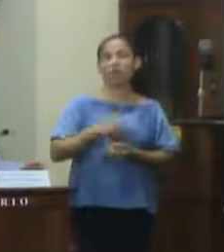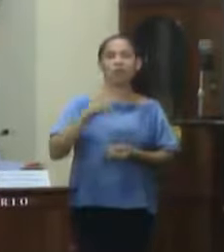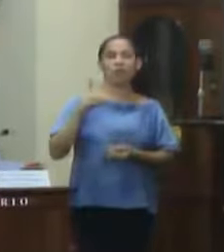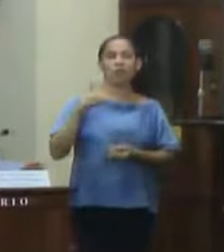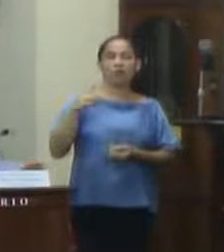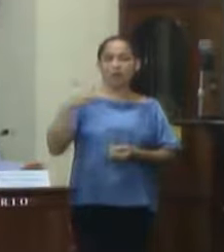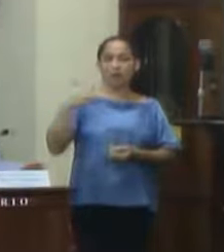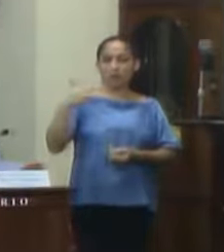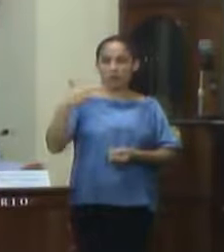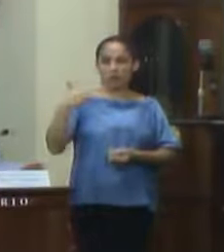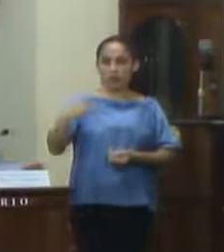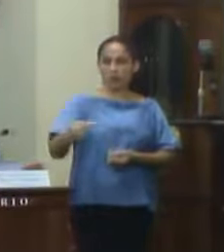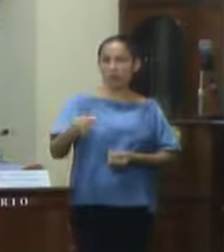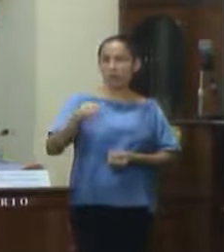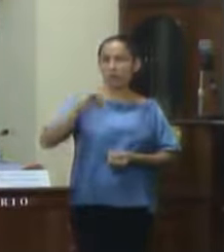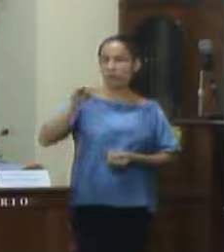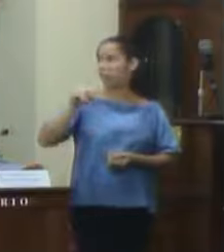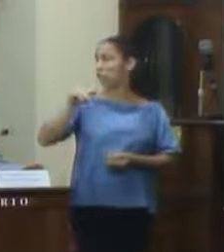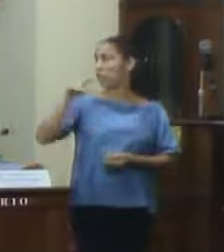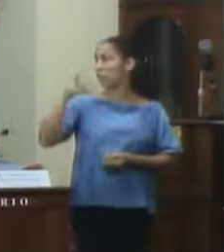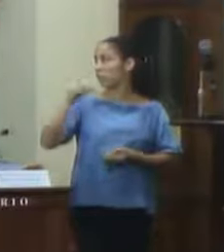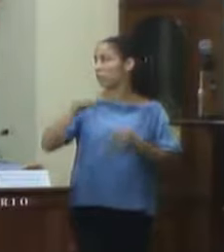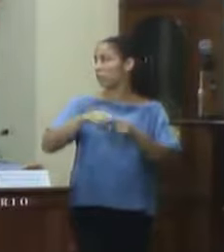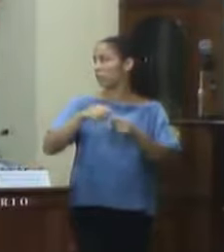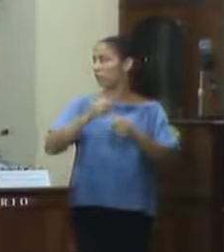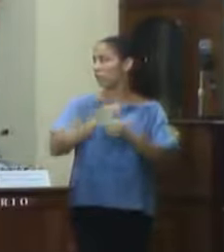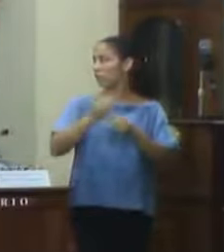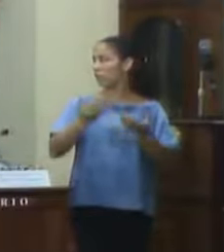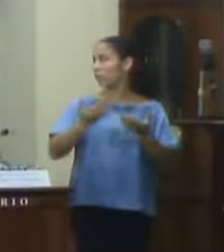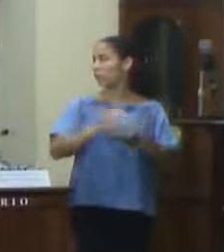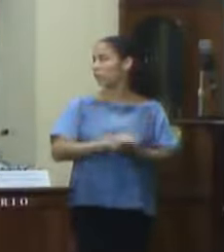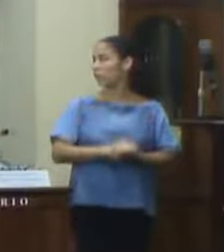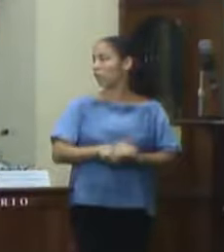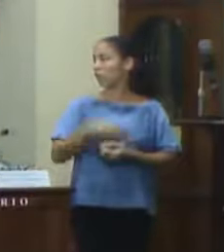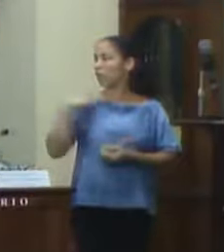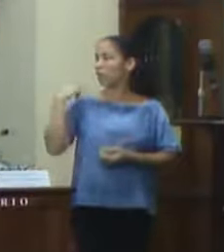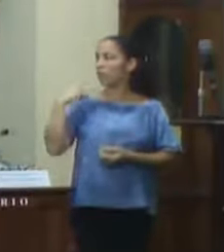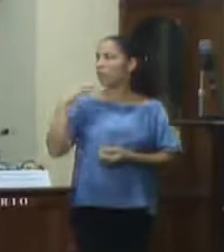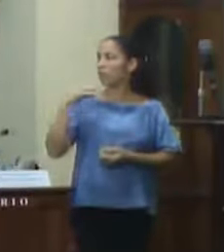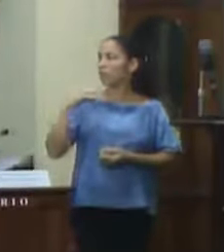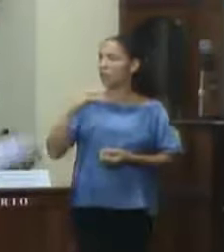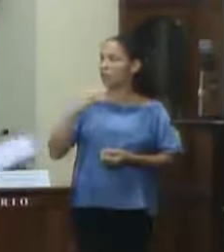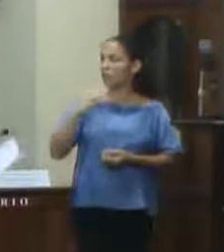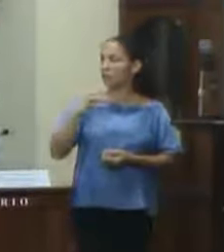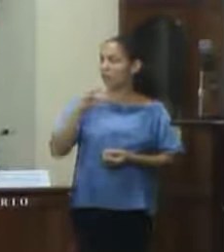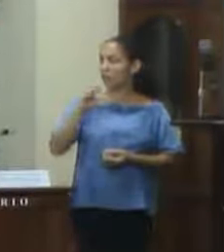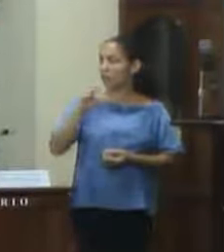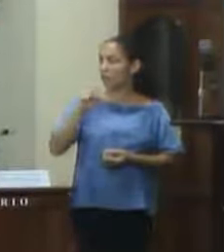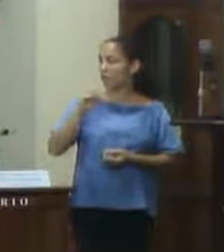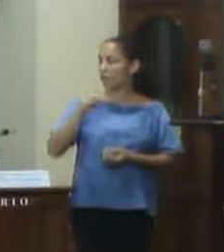consideração e apreço. Sala das sessões, 7 de junho de 2018, vereador Celcinho do Bar.